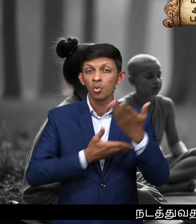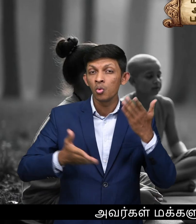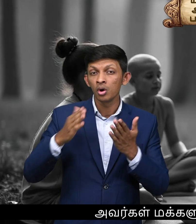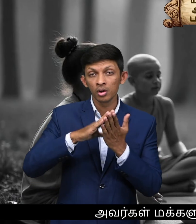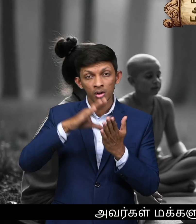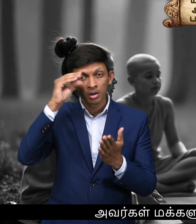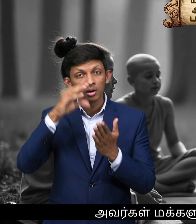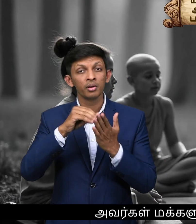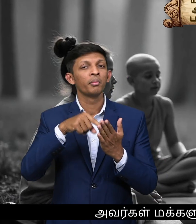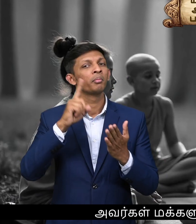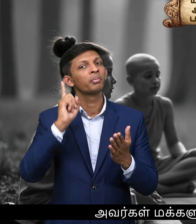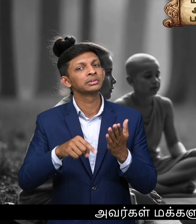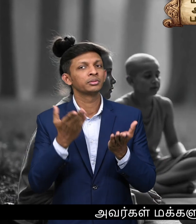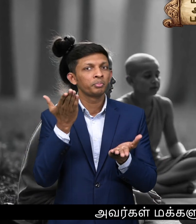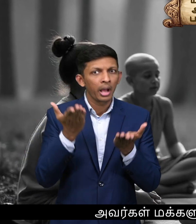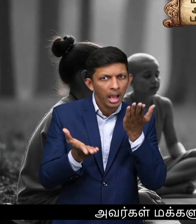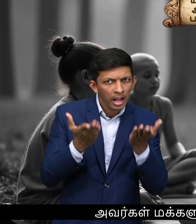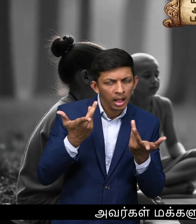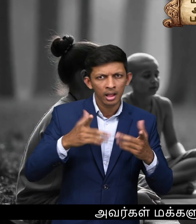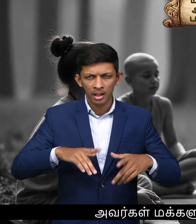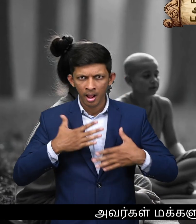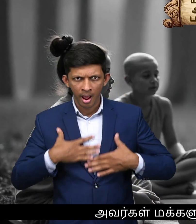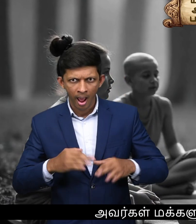வழிகளையும் அவர்கள் மக்களுக்கு கற்றுக் கொடுத்தனர்.